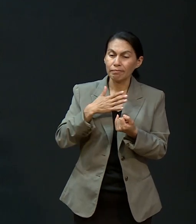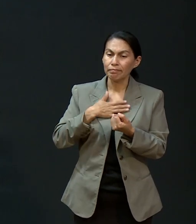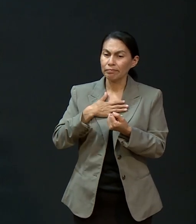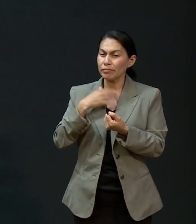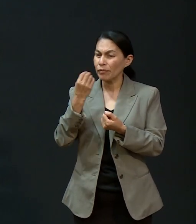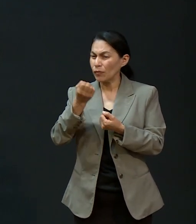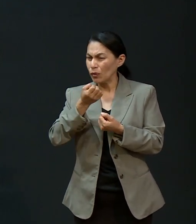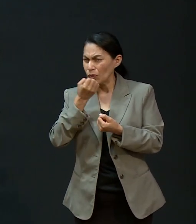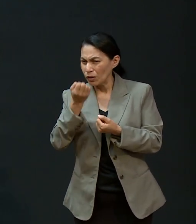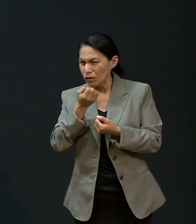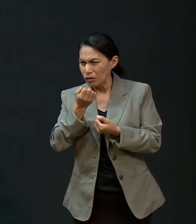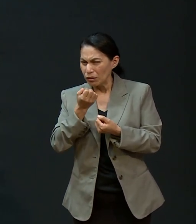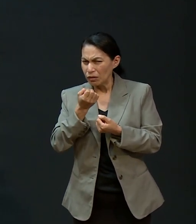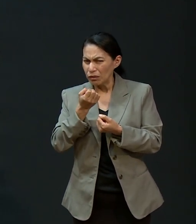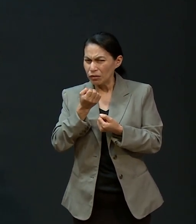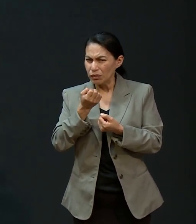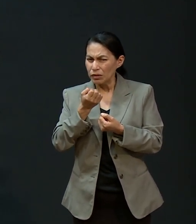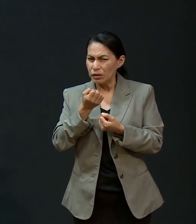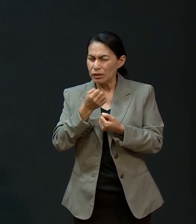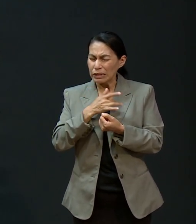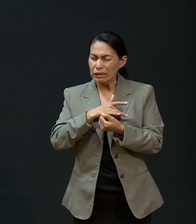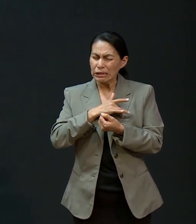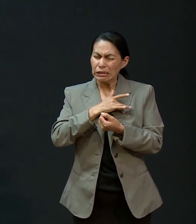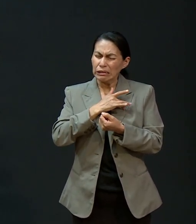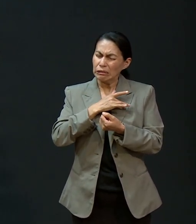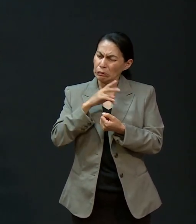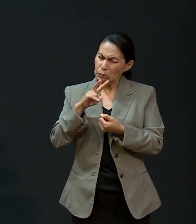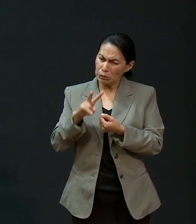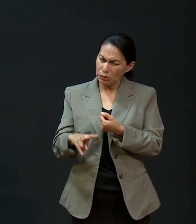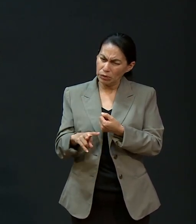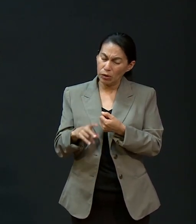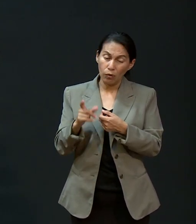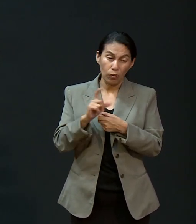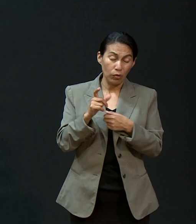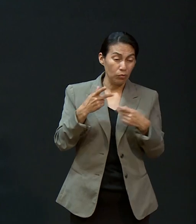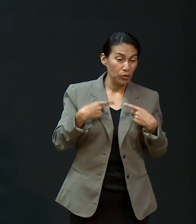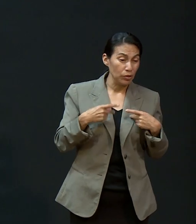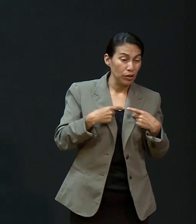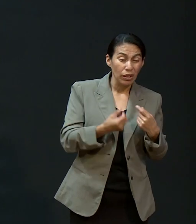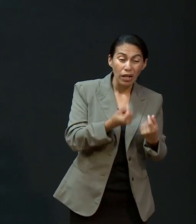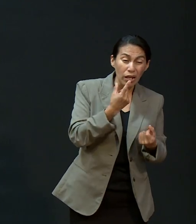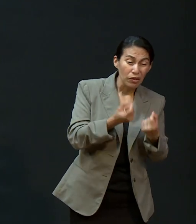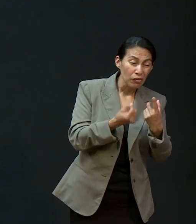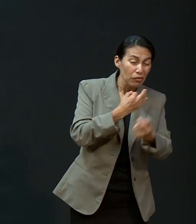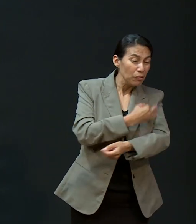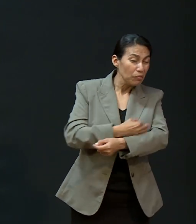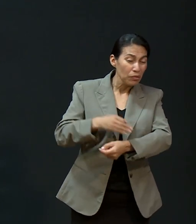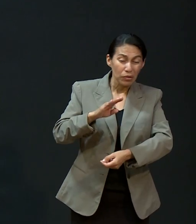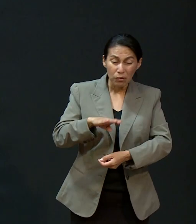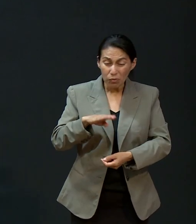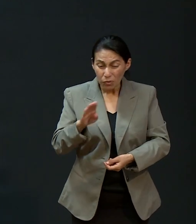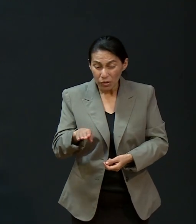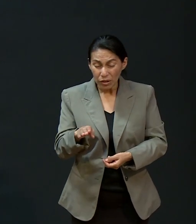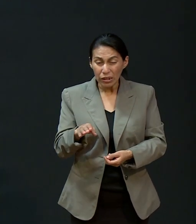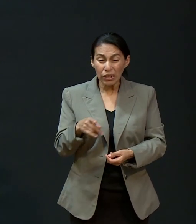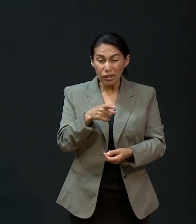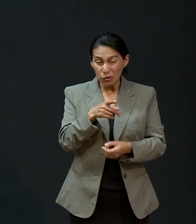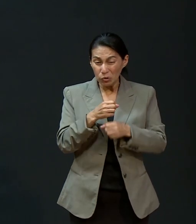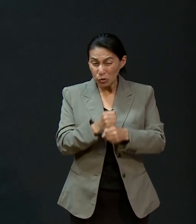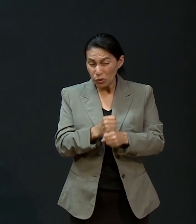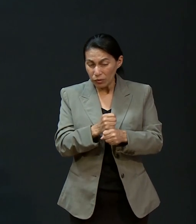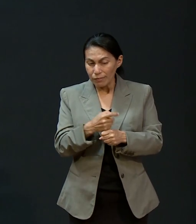Entonces, mi oración hacia aquellas personas es muy profunda. Es más